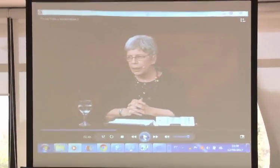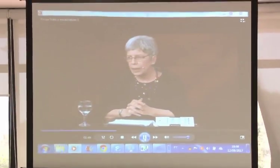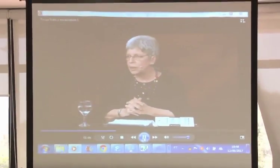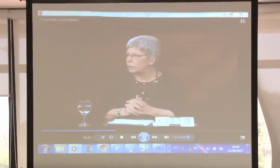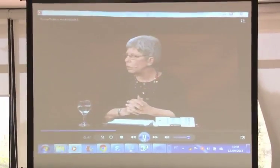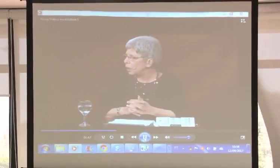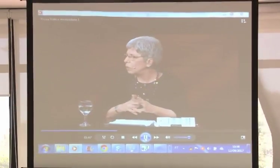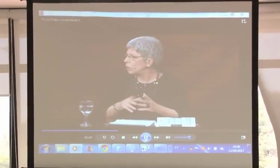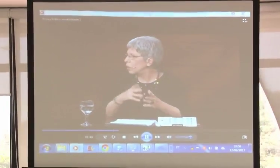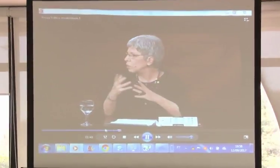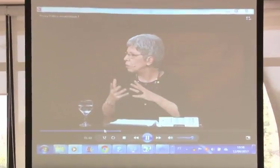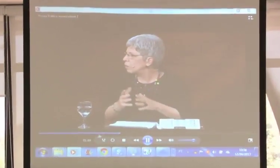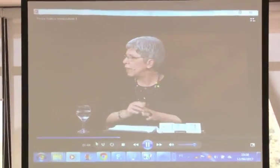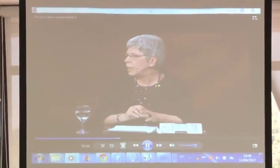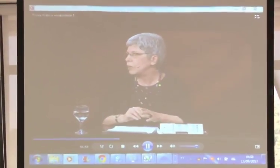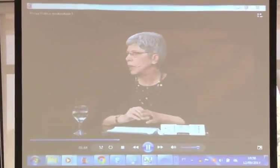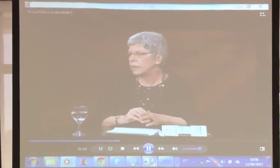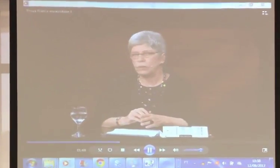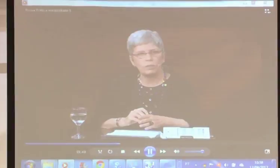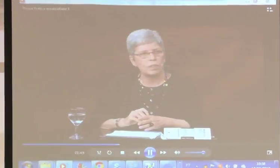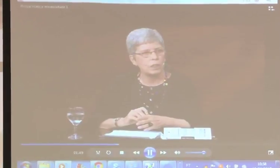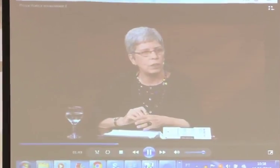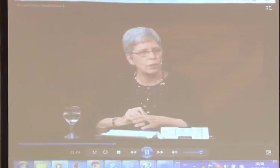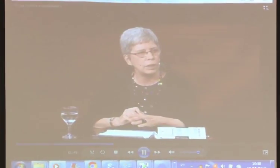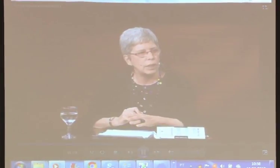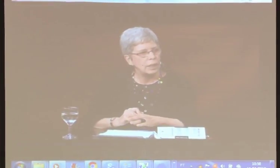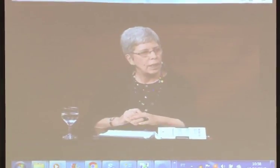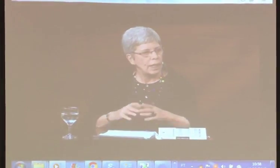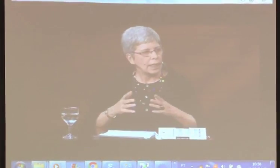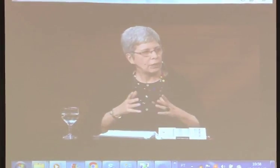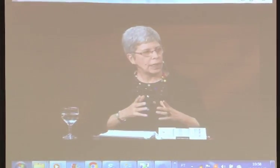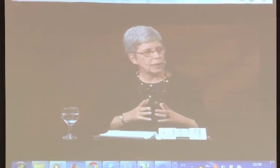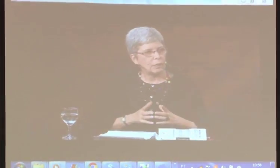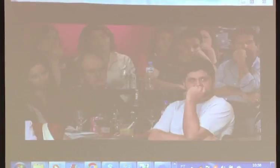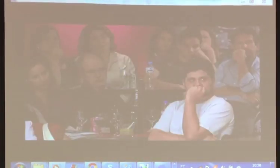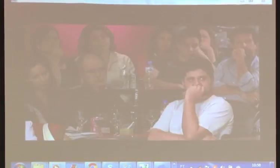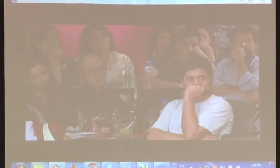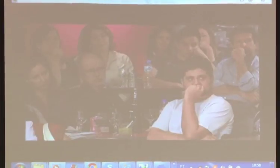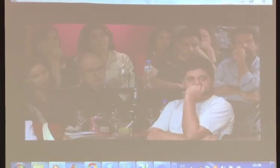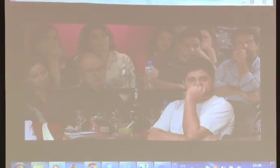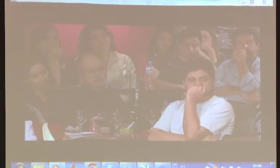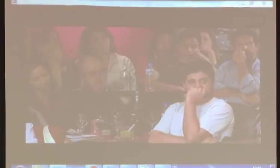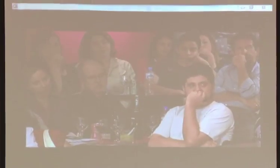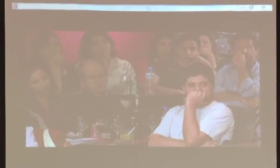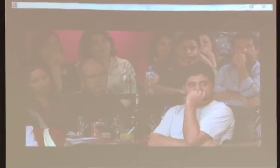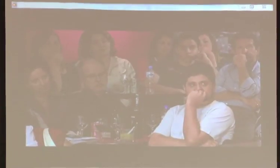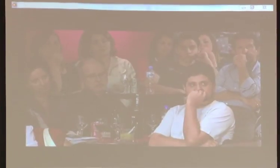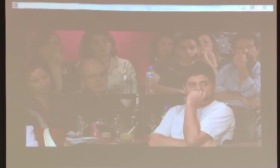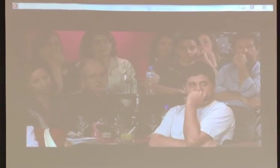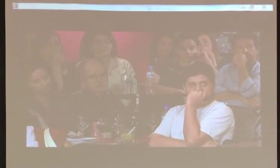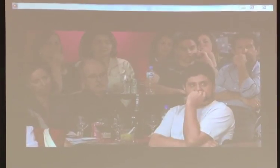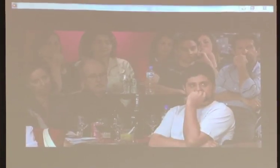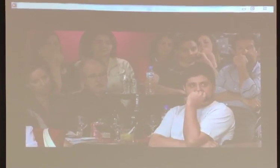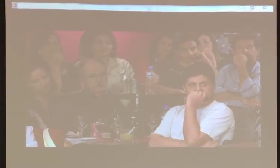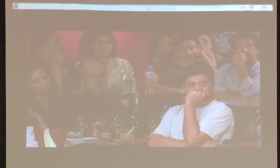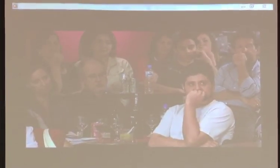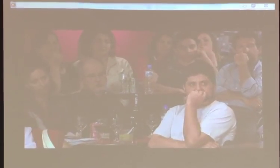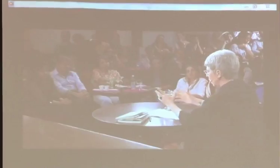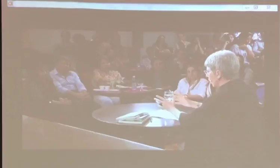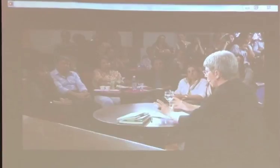Nesse momento que nós vamos falar de educação de filhos, é que a educação de filhos se dá dentro de uma família.